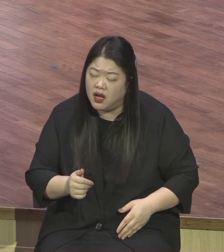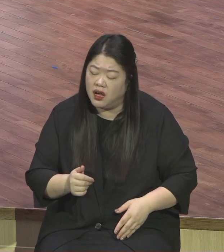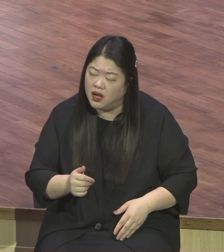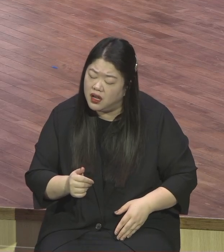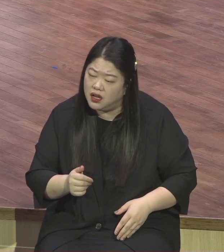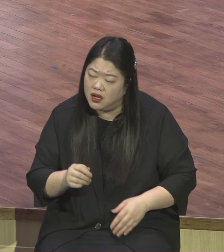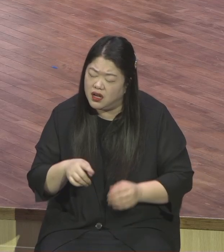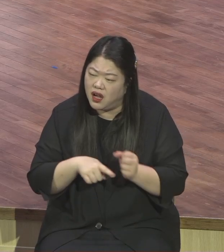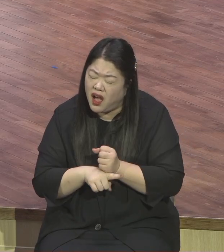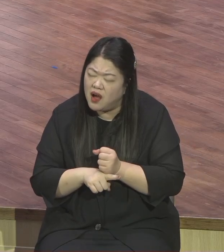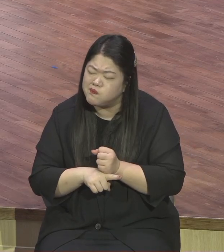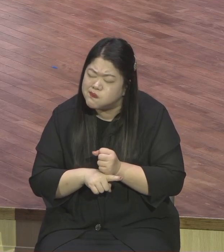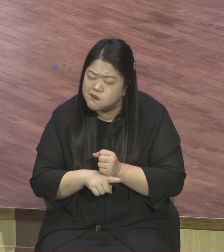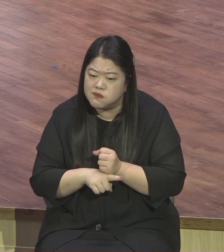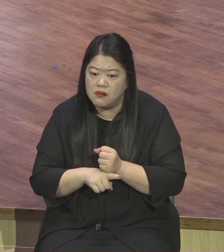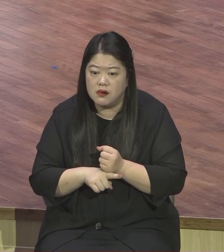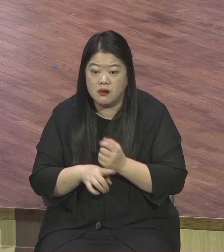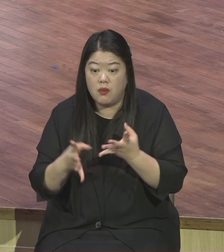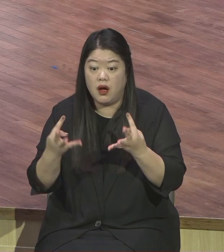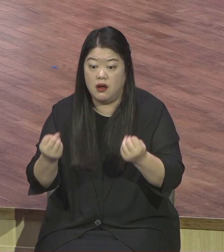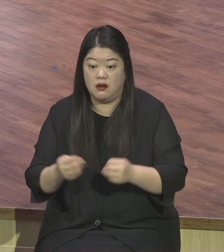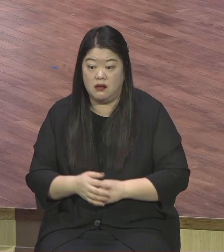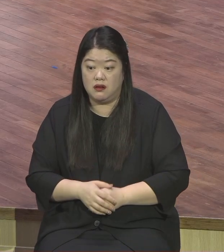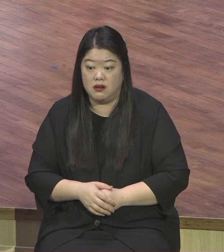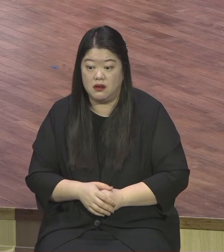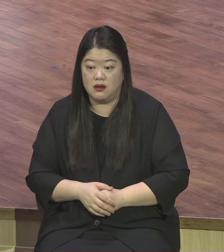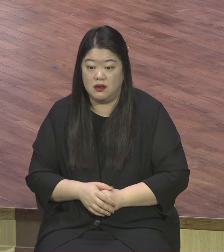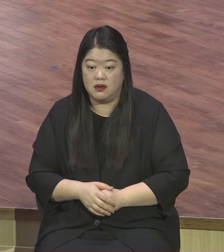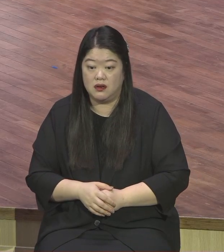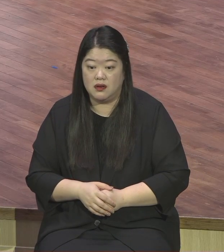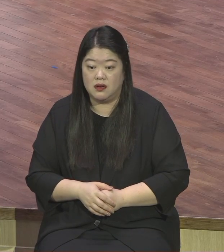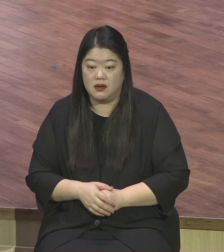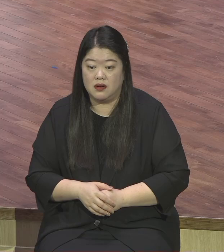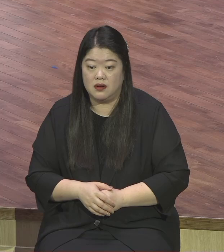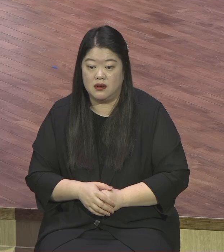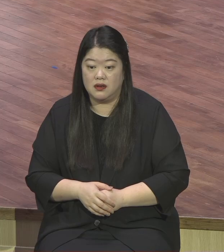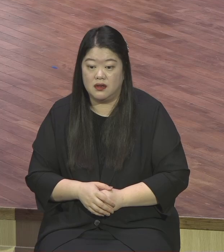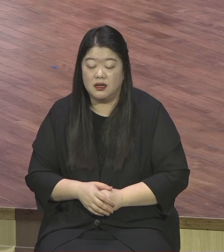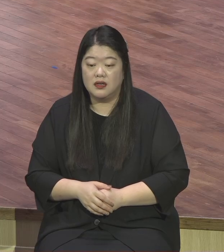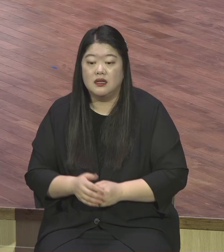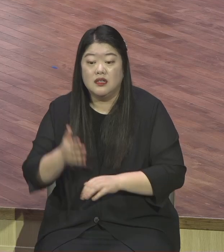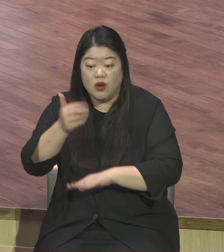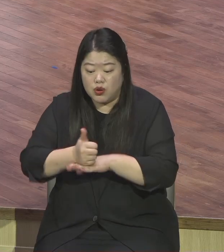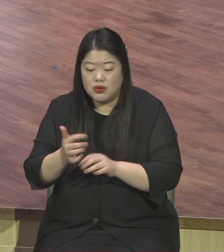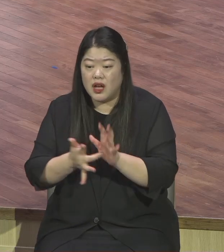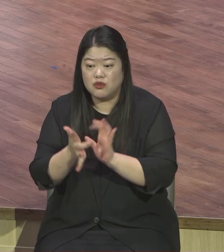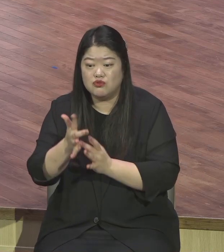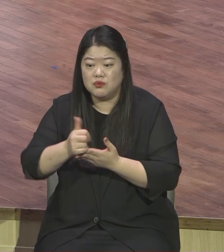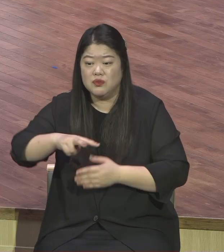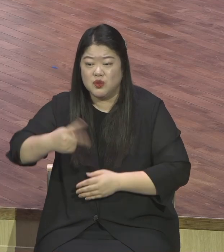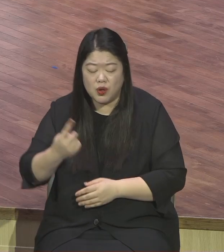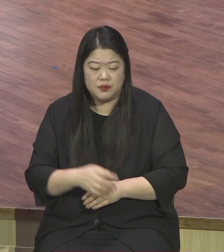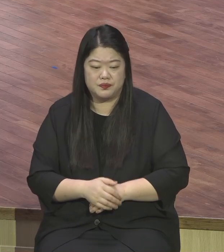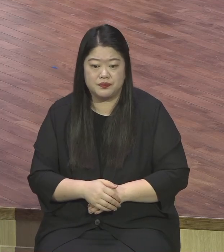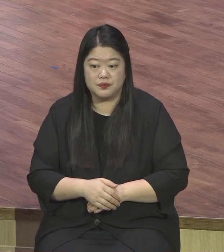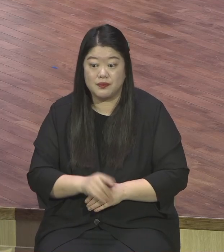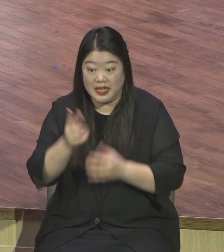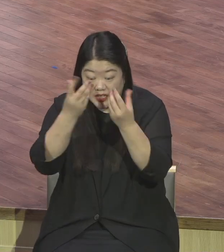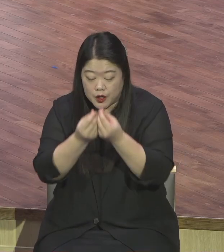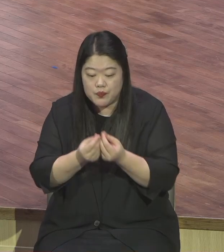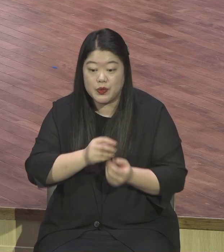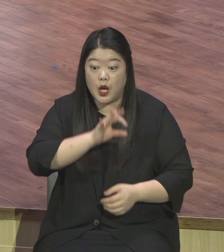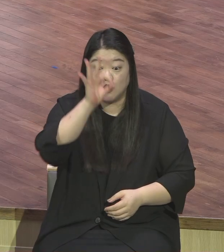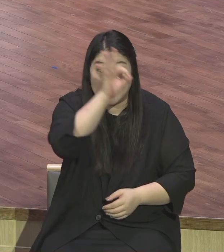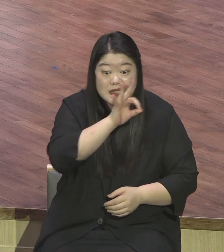아무리 말해도 못 알아듣는 사람들이 뭐예요? 예수님께서 돼지 앞에 진주를 던지지 마라 그랬어요. 진주를 아무리